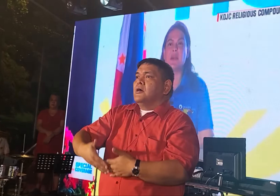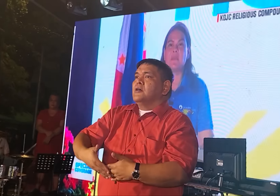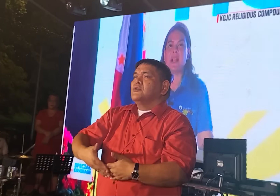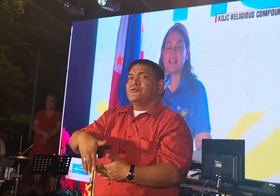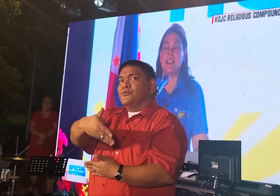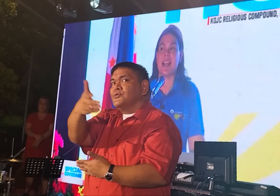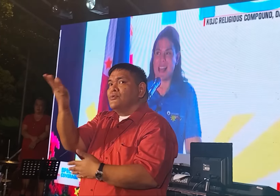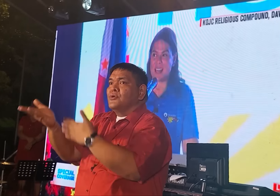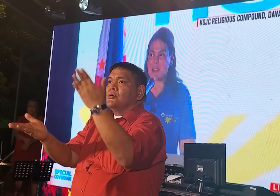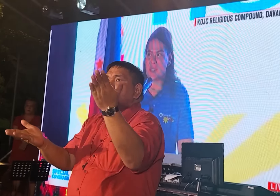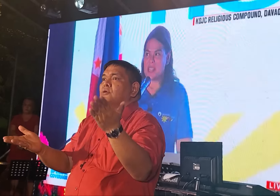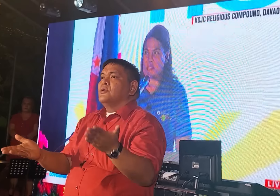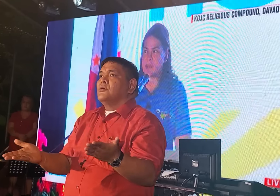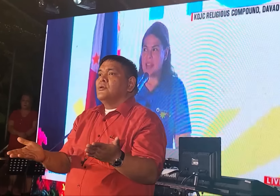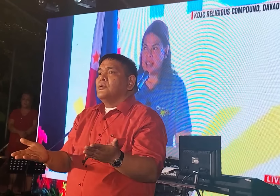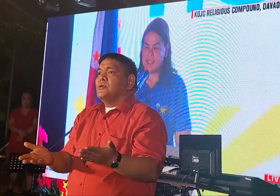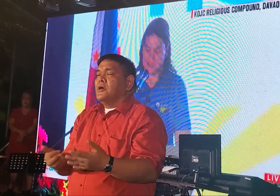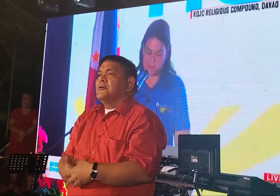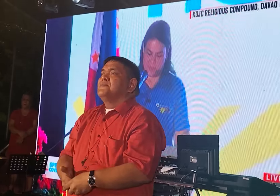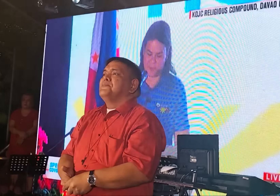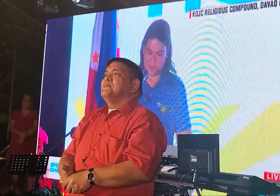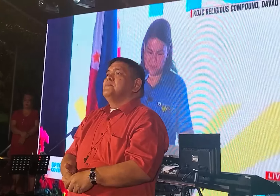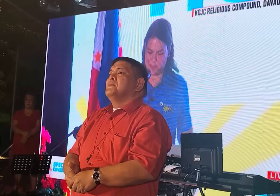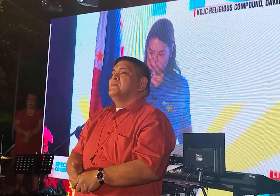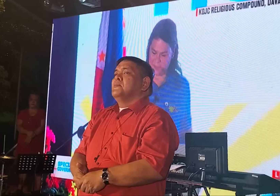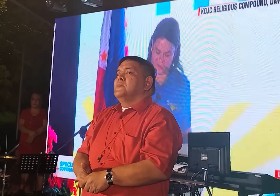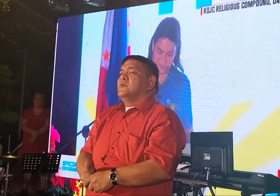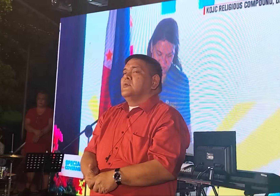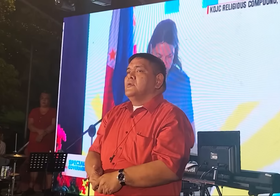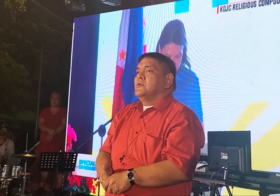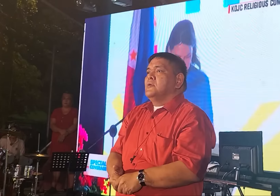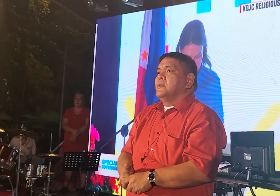tanan. Magandang araw sa inyong lahat.